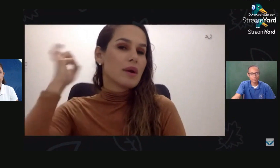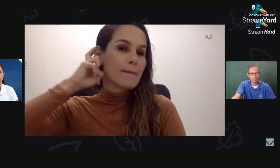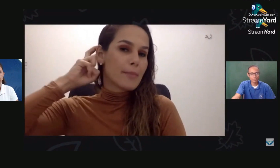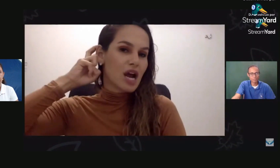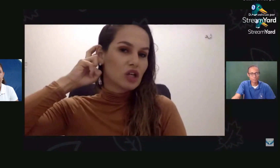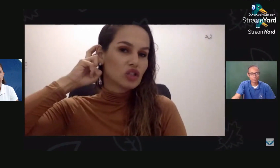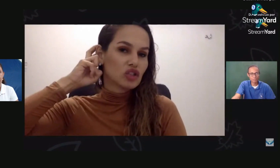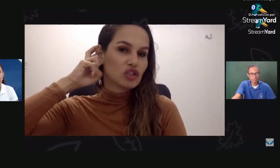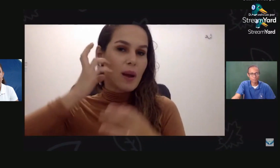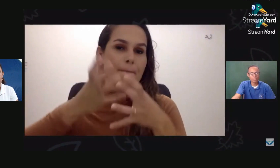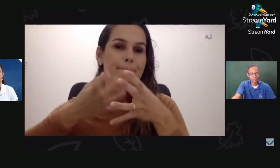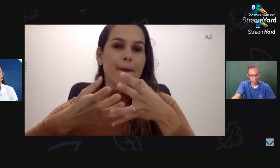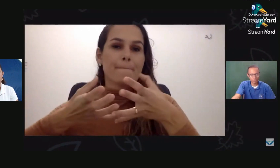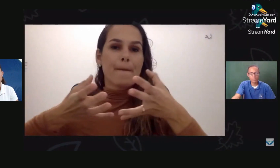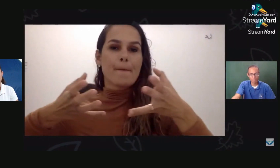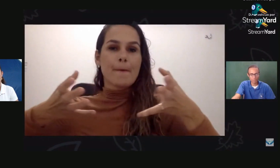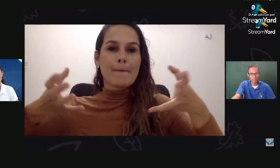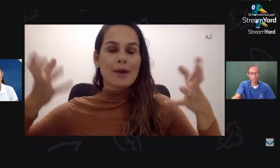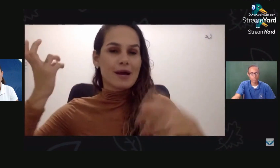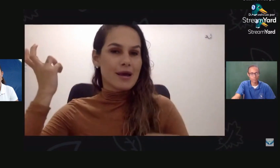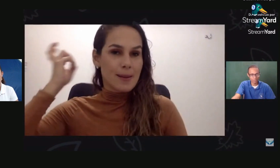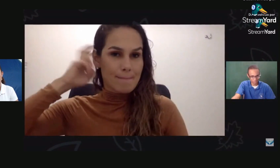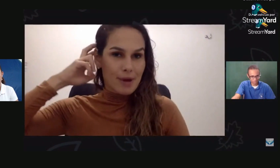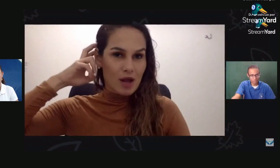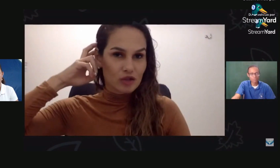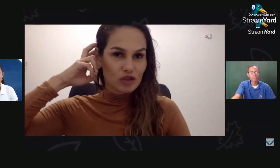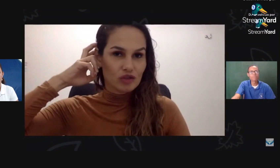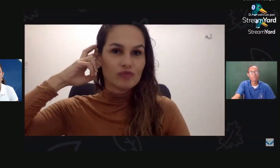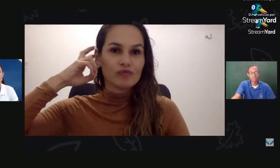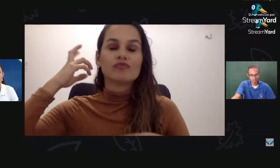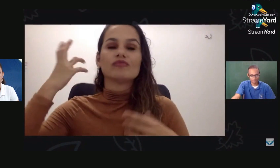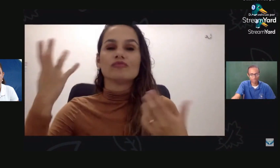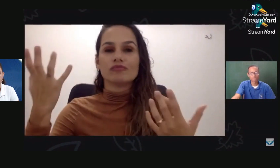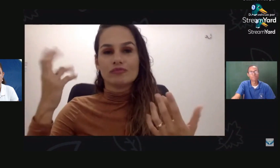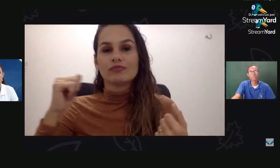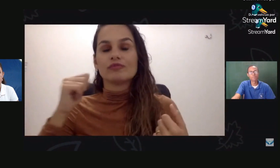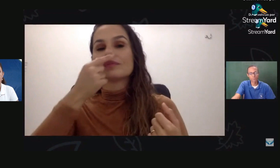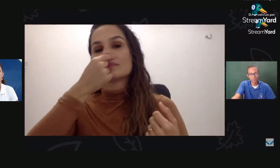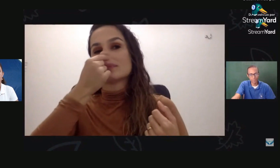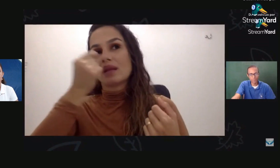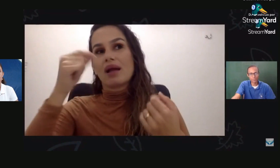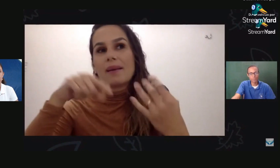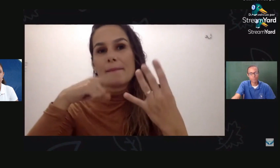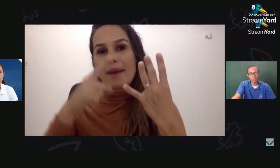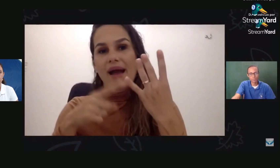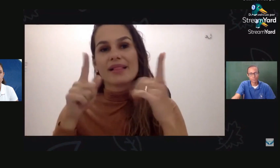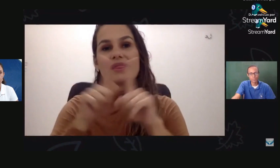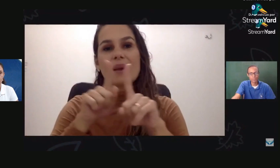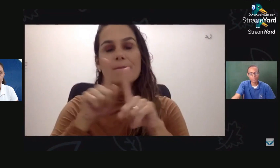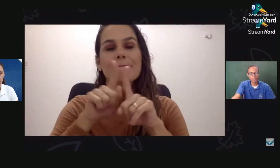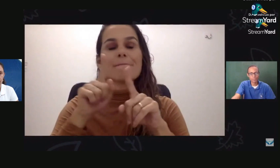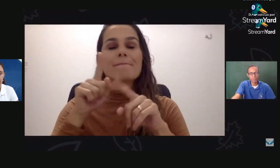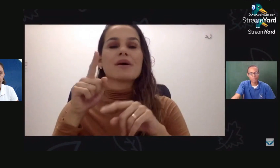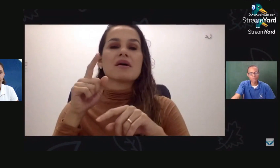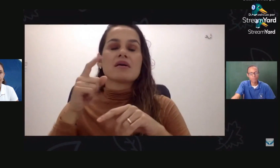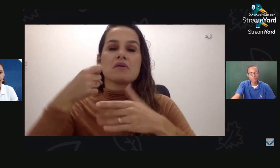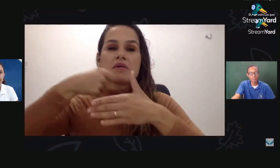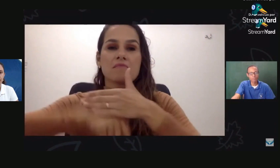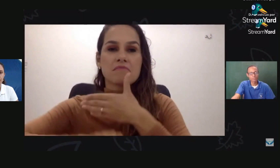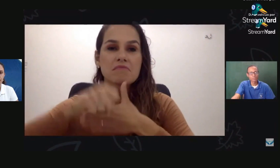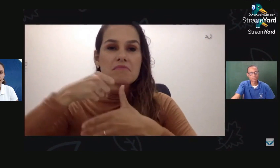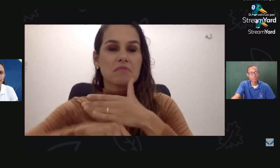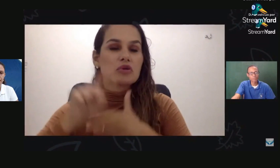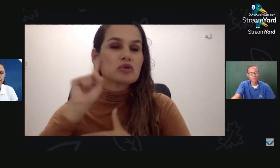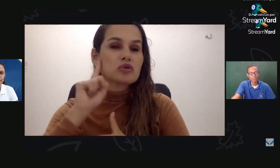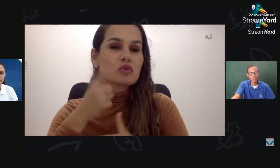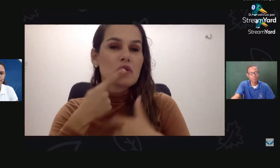locais. Temos, então, surdos implantados também, né, nessas instituições.